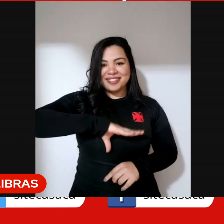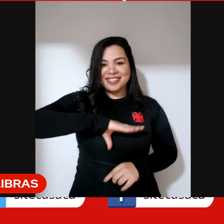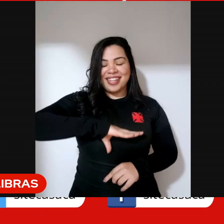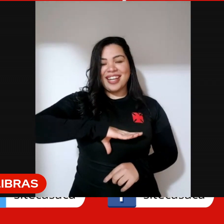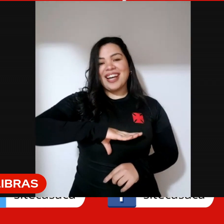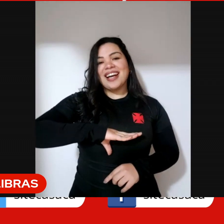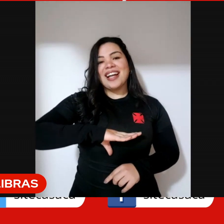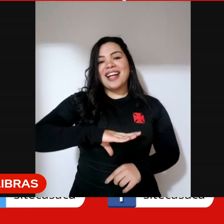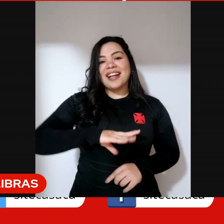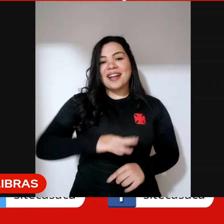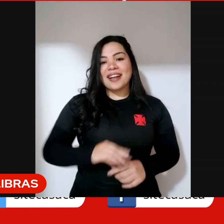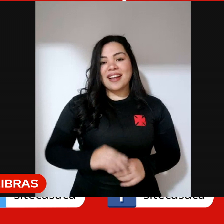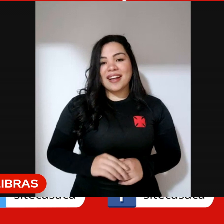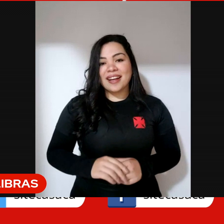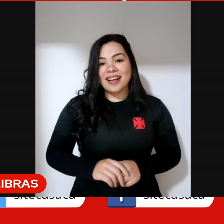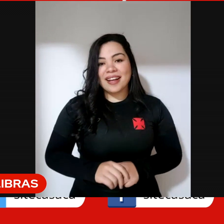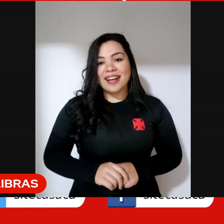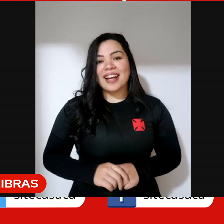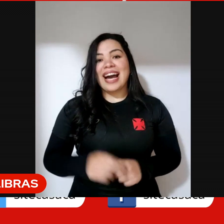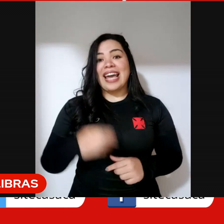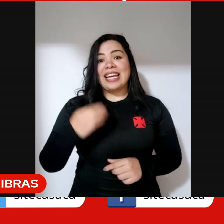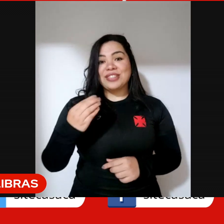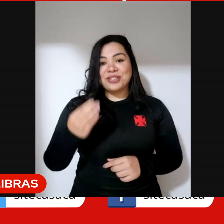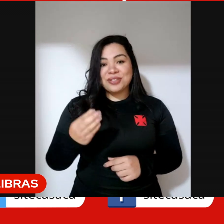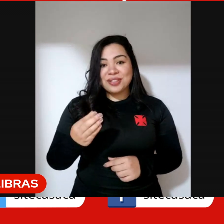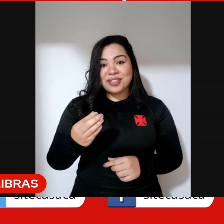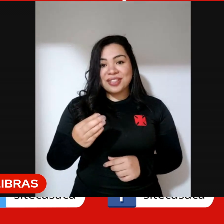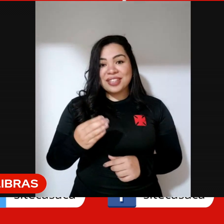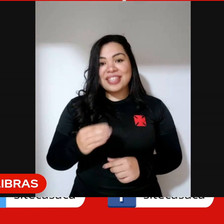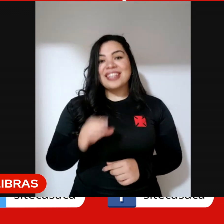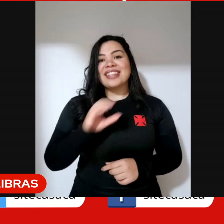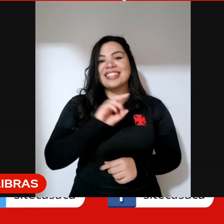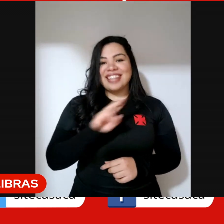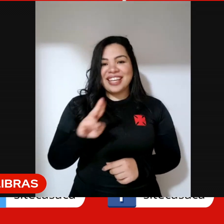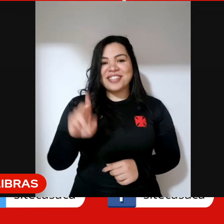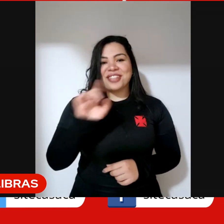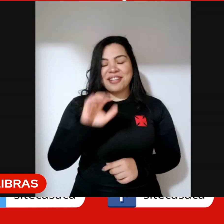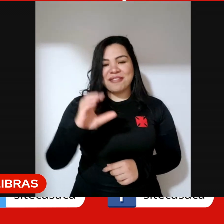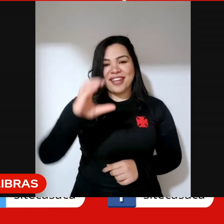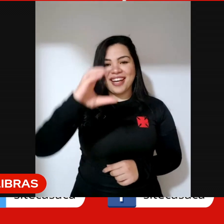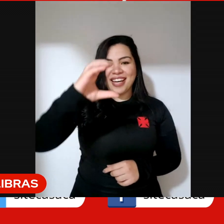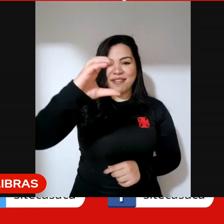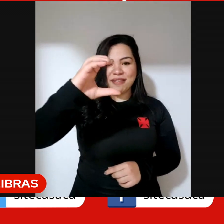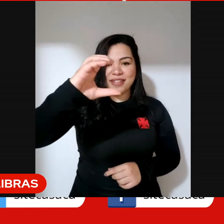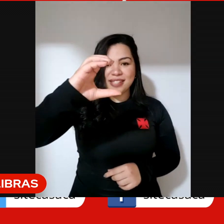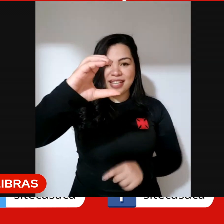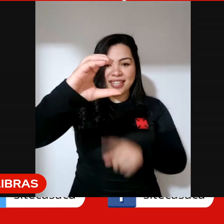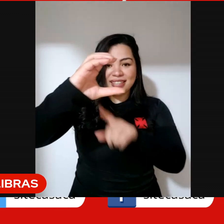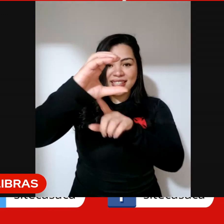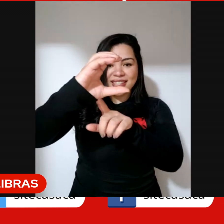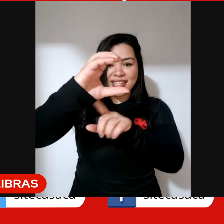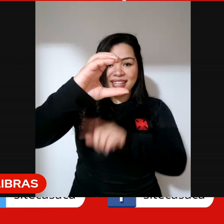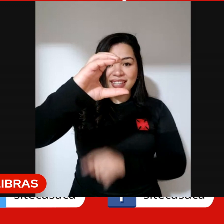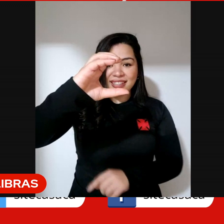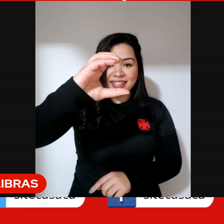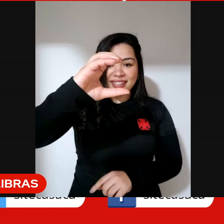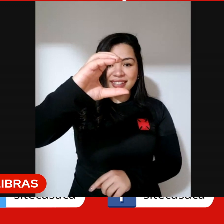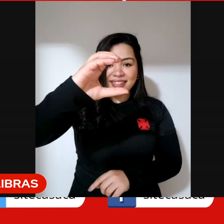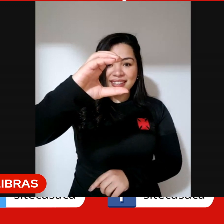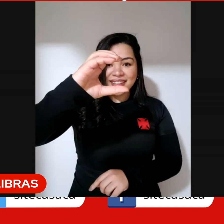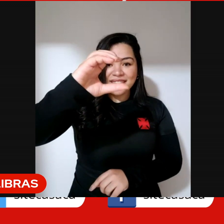E no caso do casaca, aí a gente tem que escrever. Aí vai fazer a letra